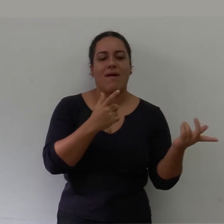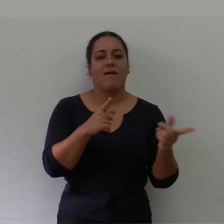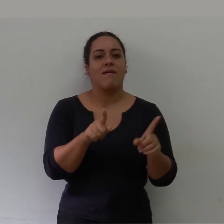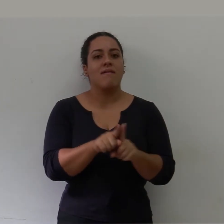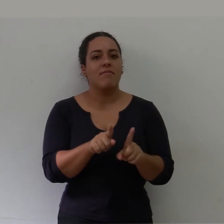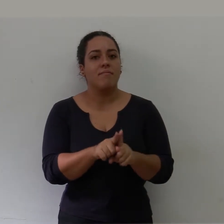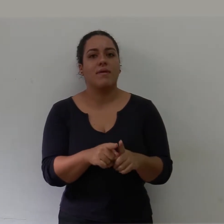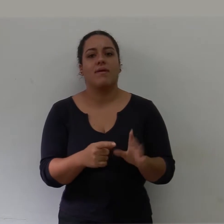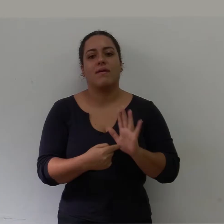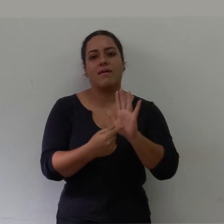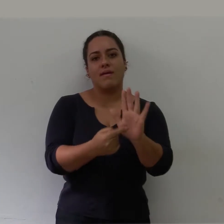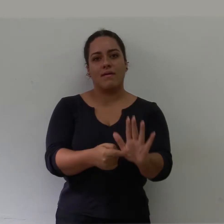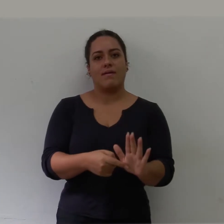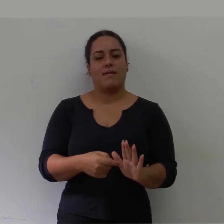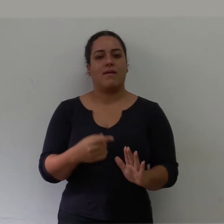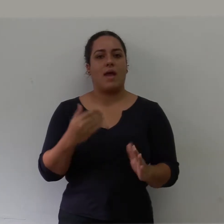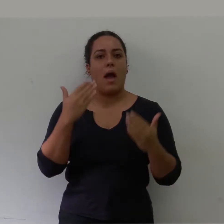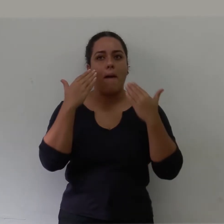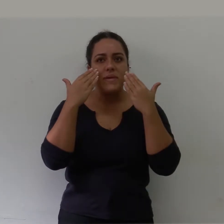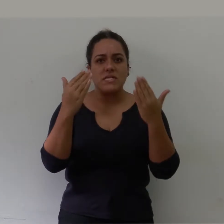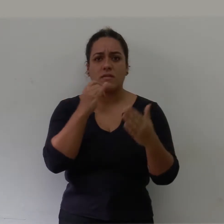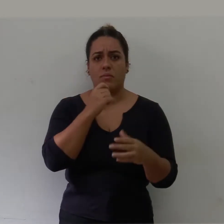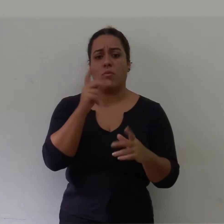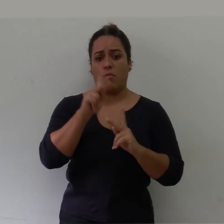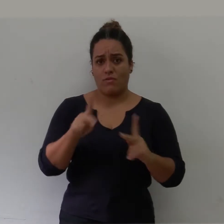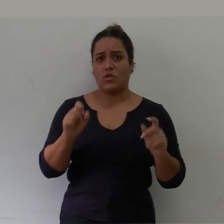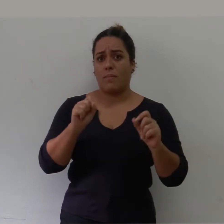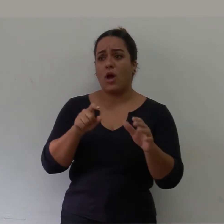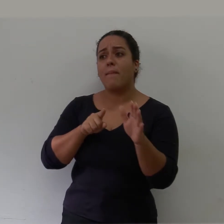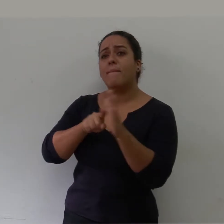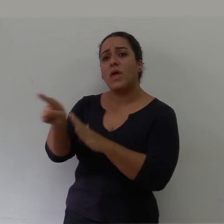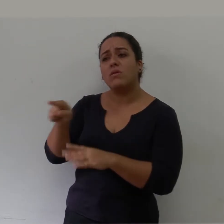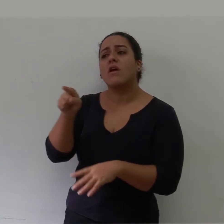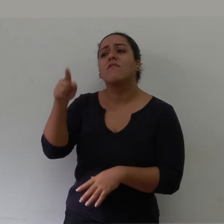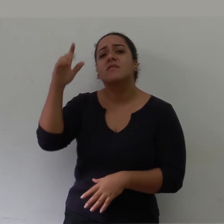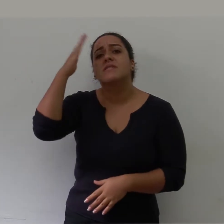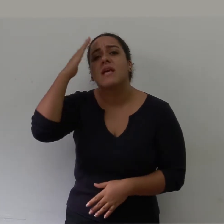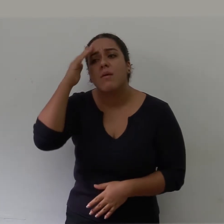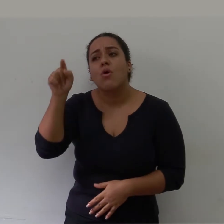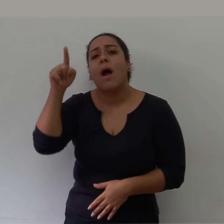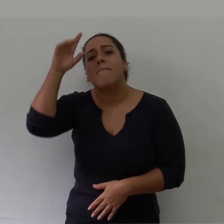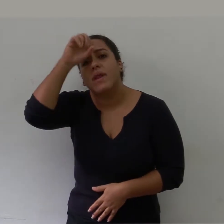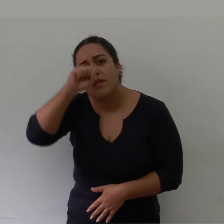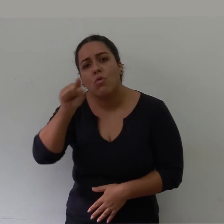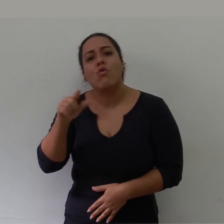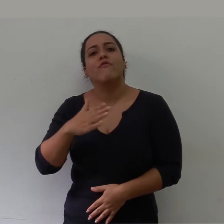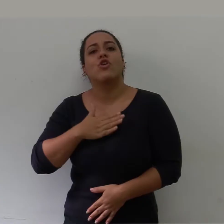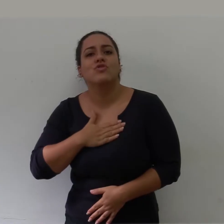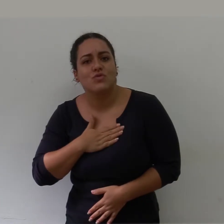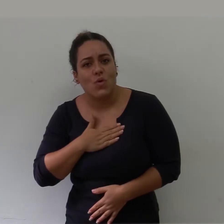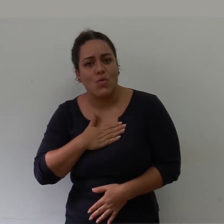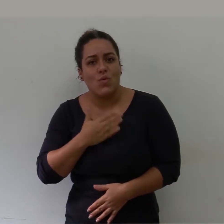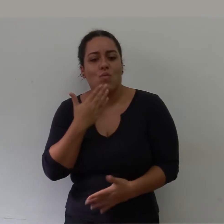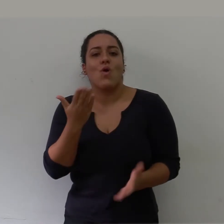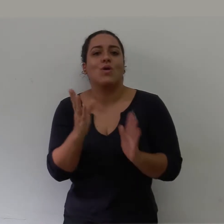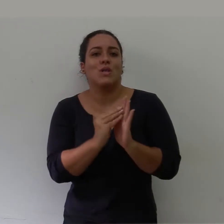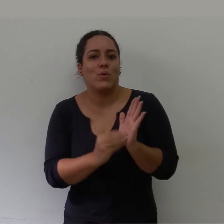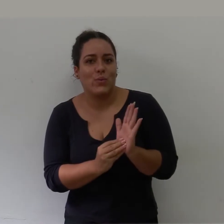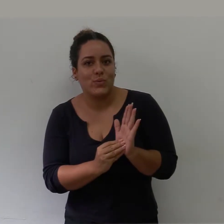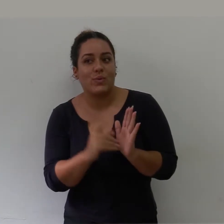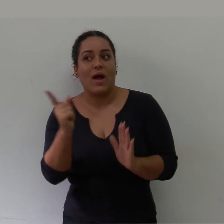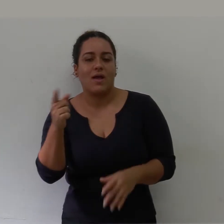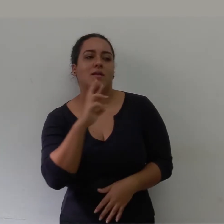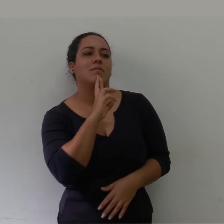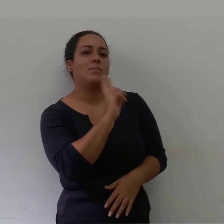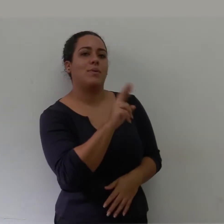apresentação, né? O professor pode perguntar para ele o que ele sabe, o que ele aprendeu, o que ele gostou de determinado conteúdo, e ele